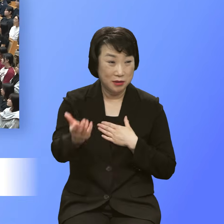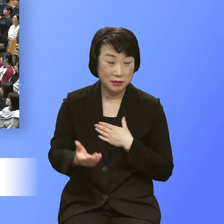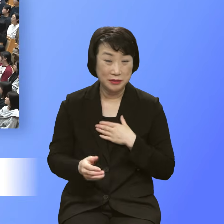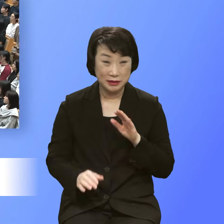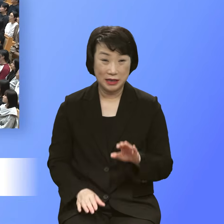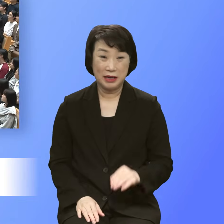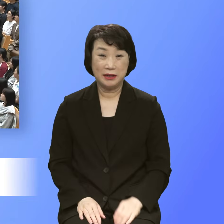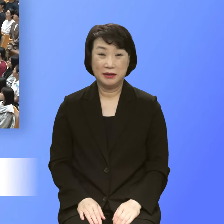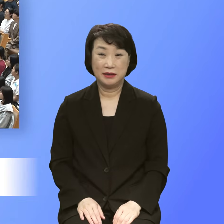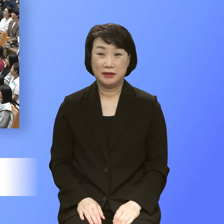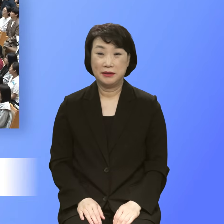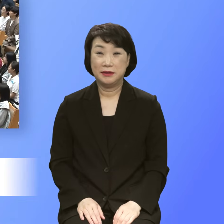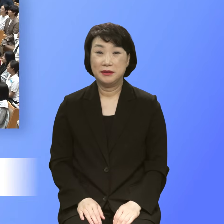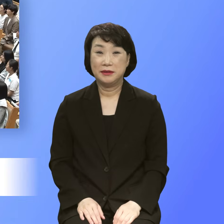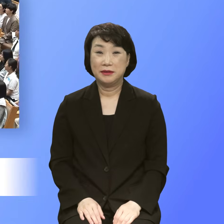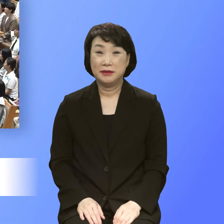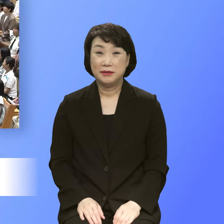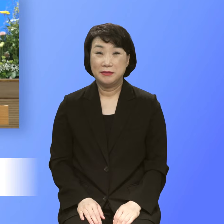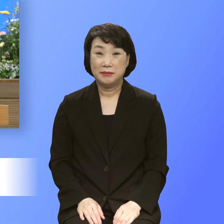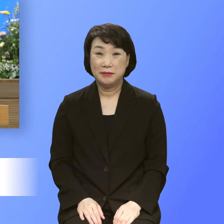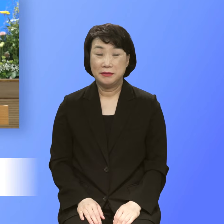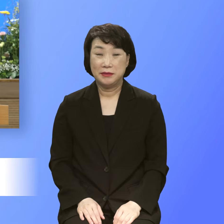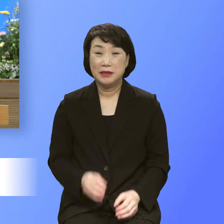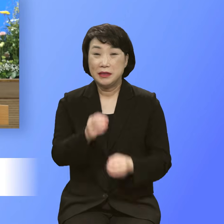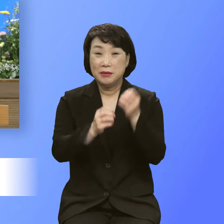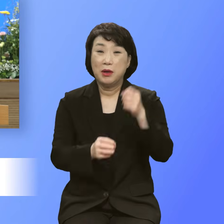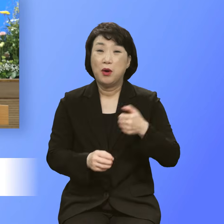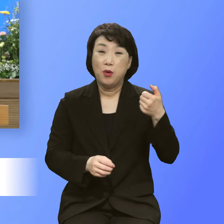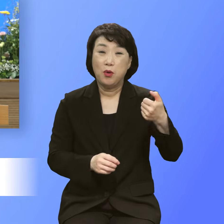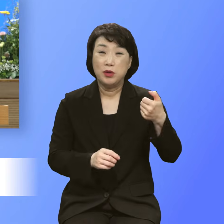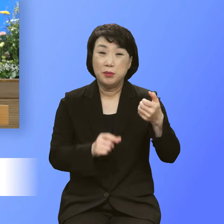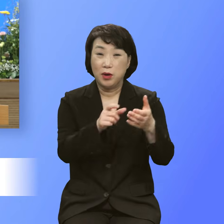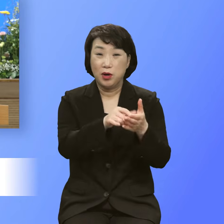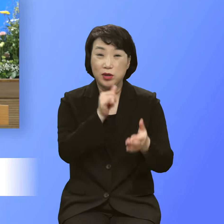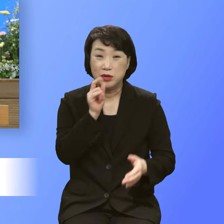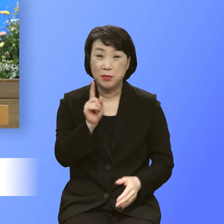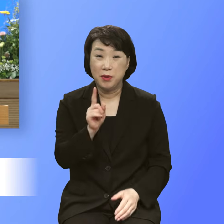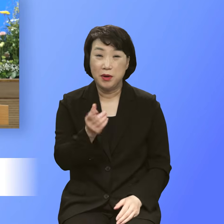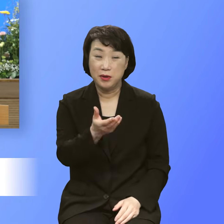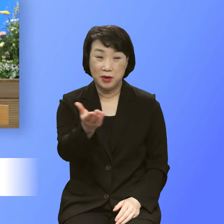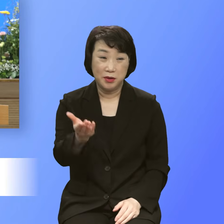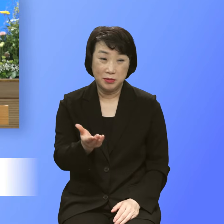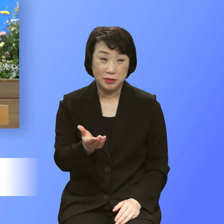자, 보세요. 시편 50편에 뭐라고 그랬어요?